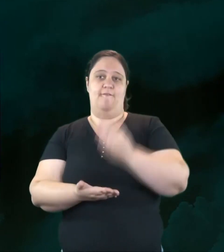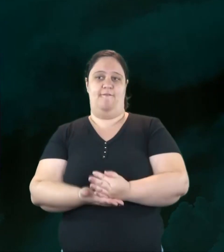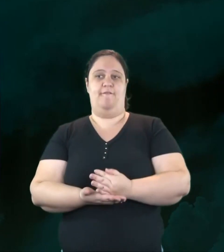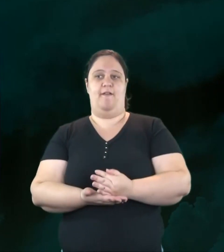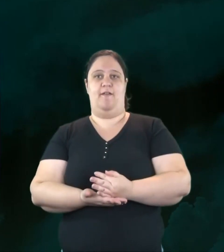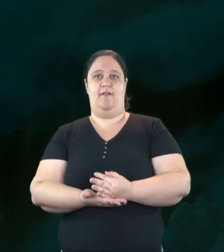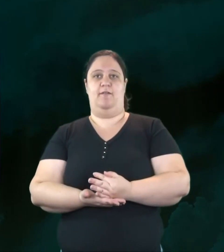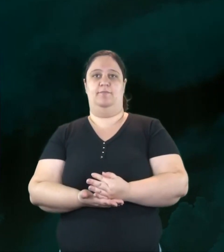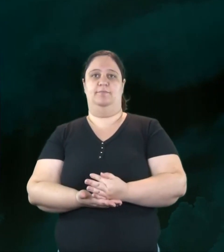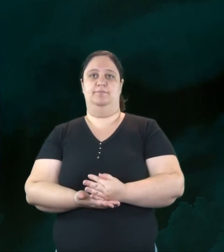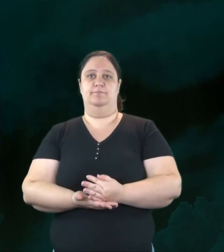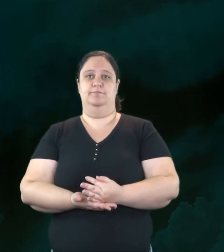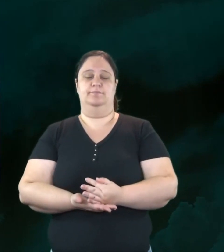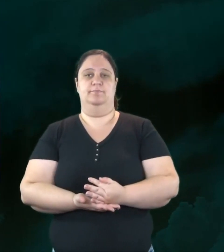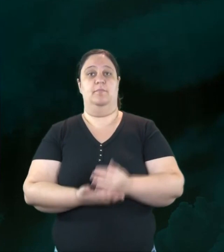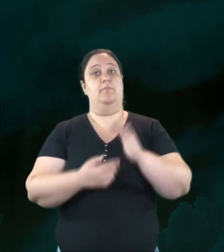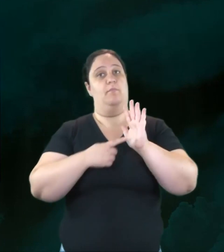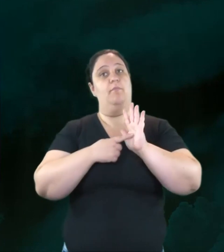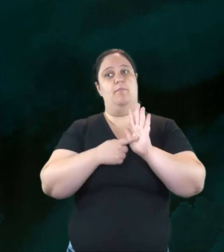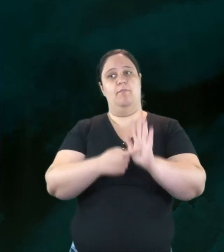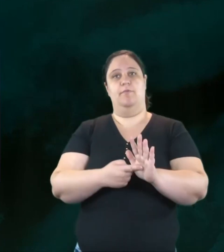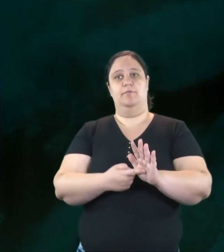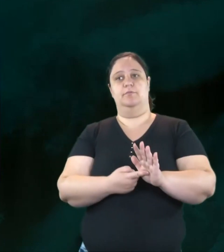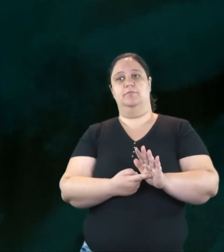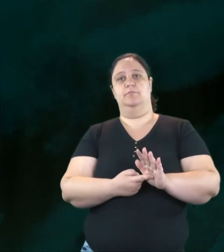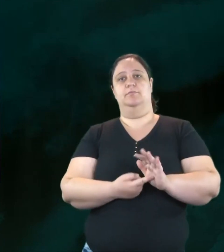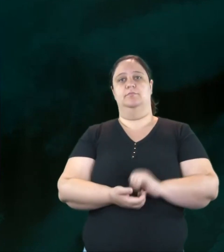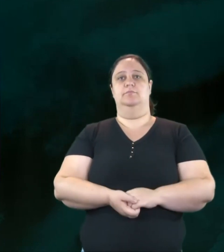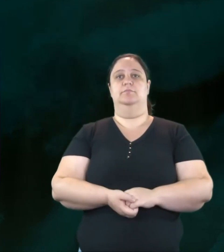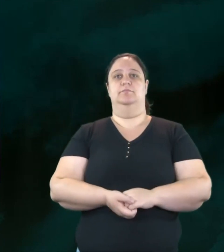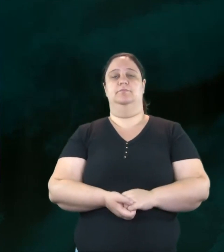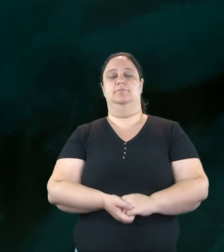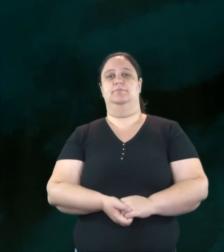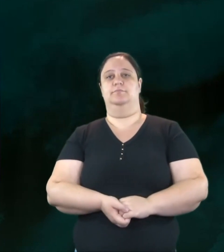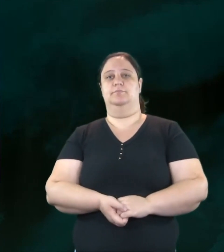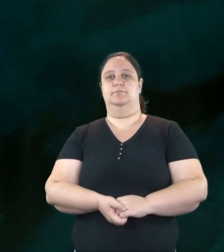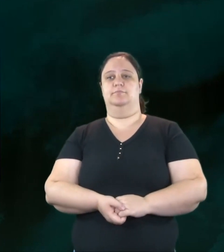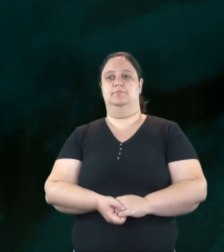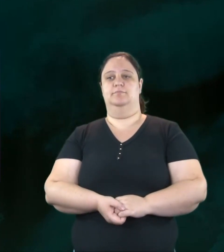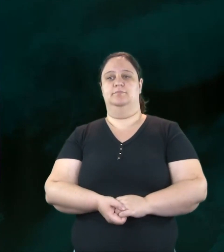haveria de manifestar-se, né?